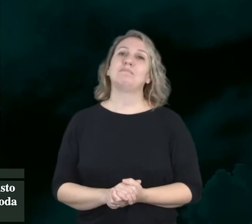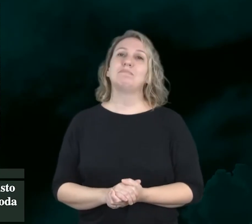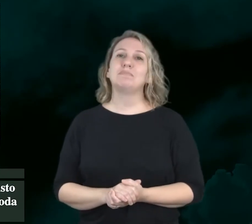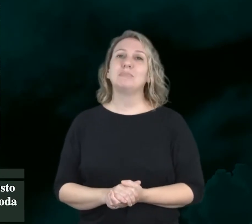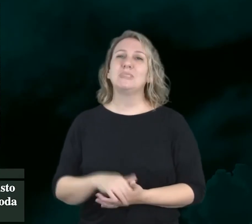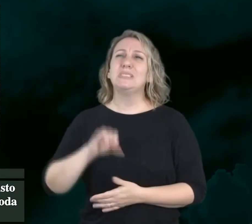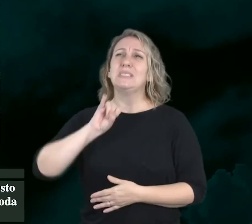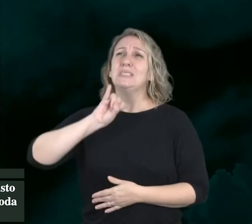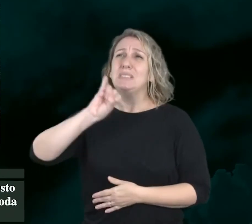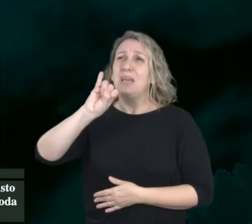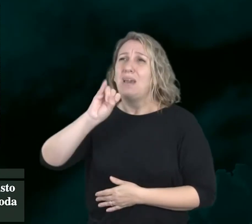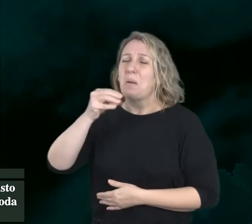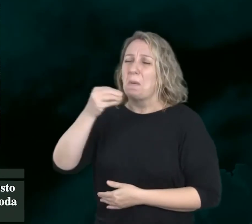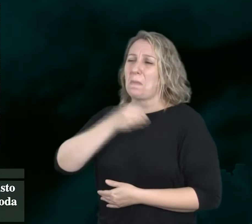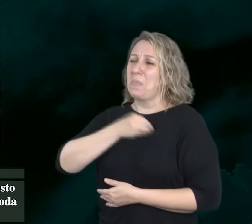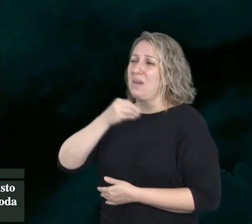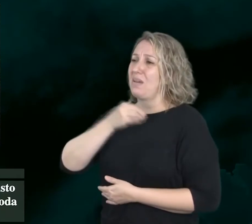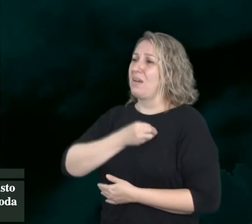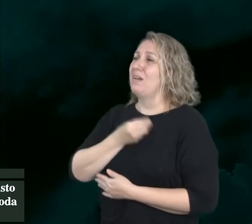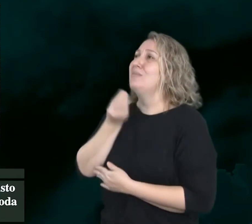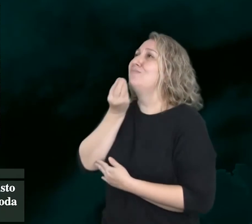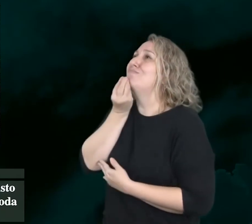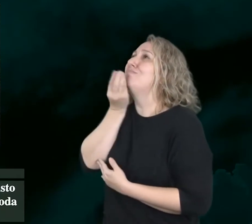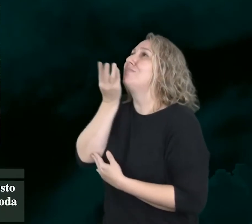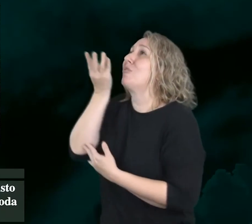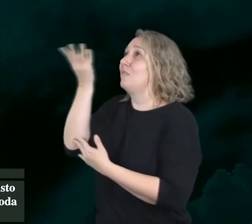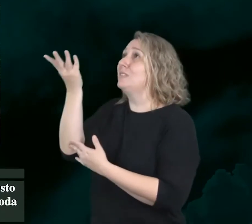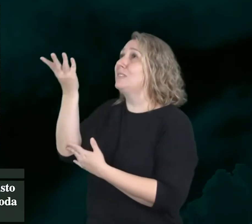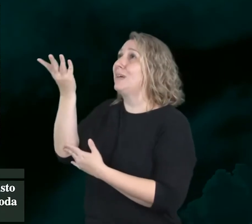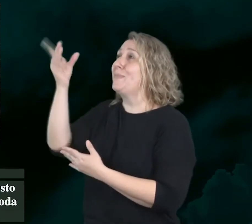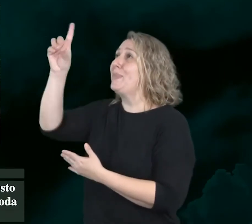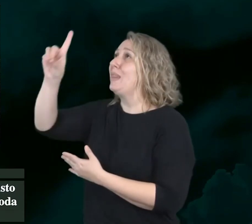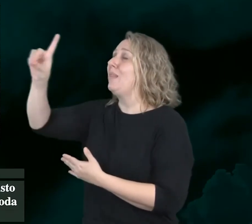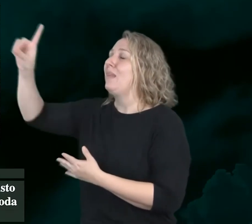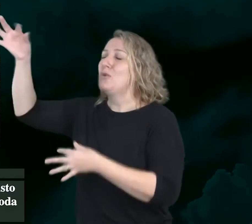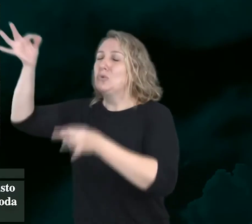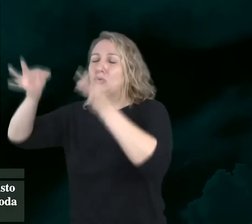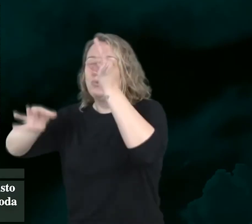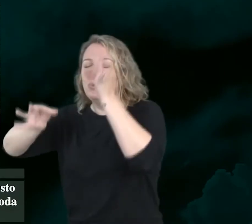os nossos pecados, Ele é fiel e justo para nos